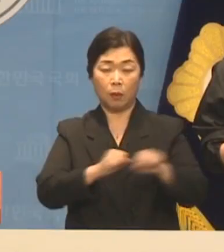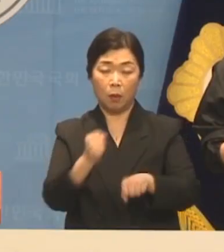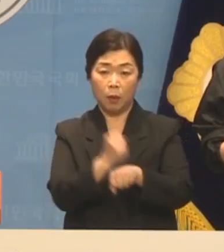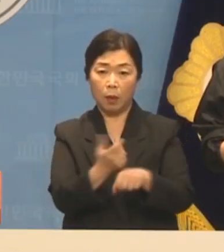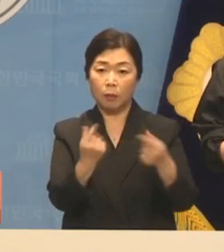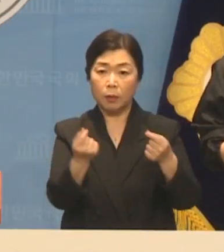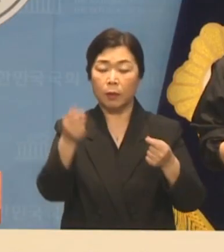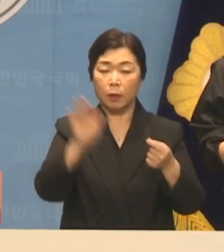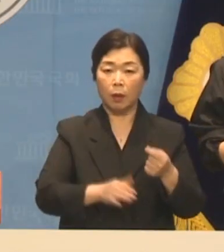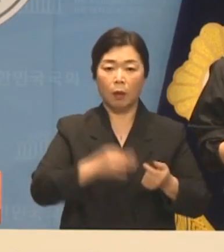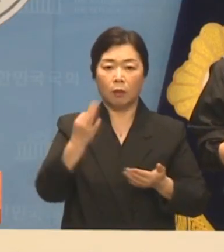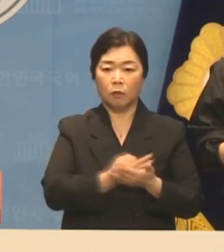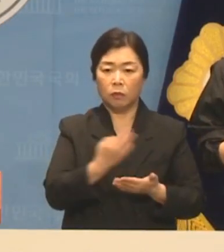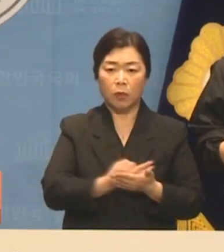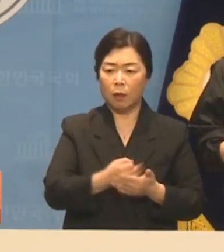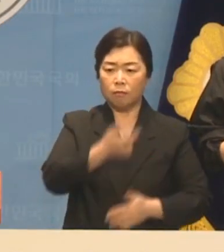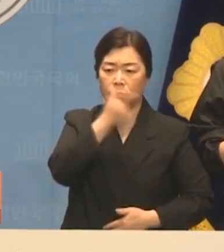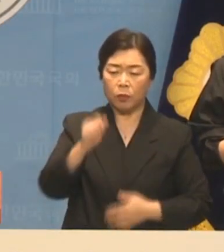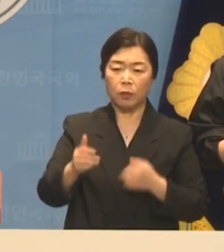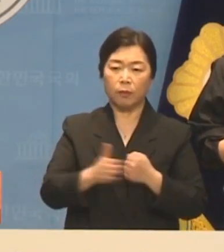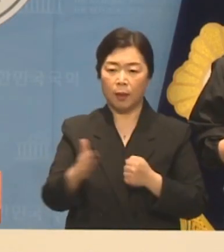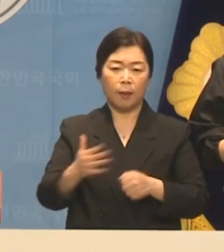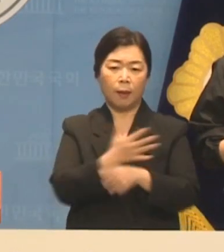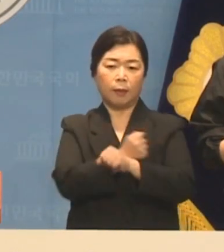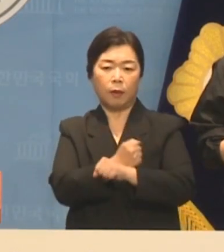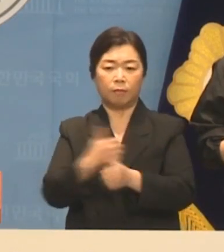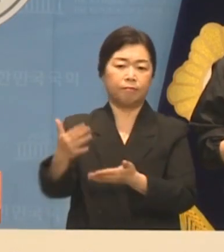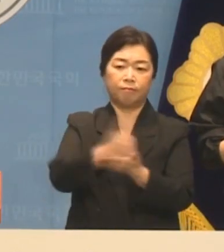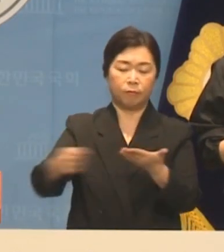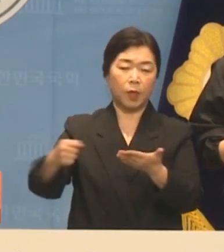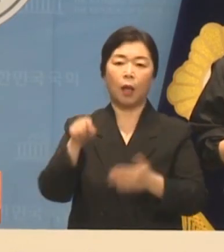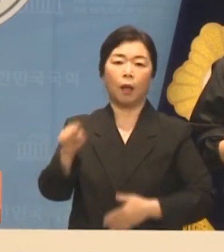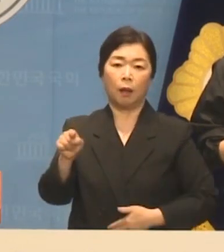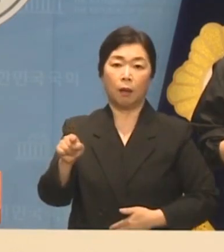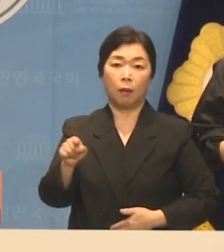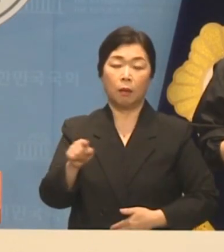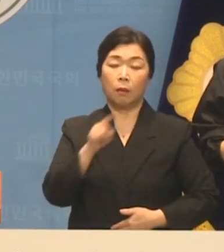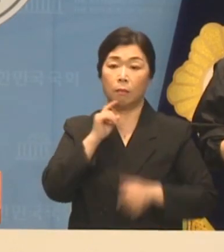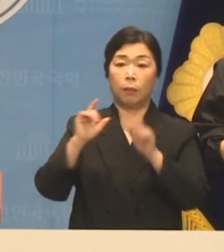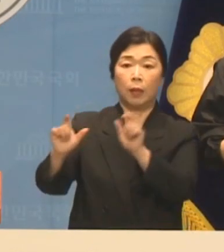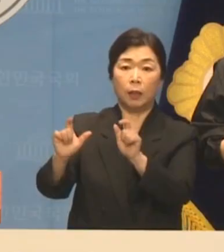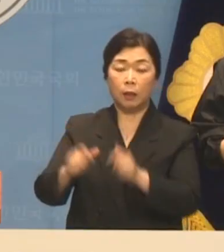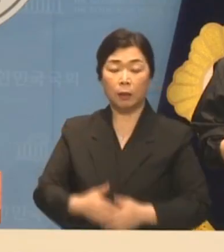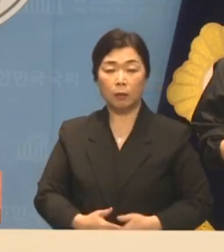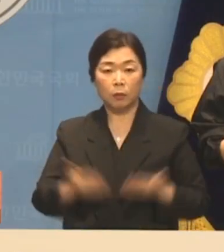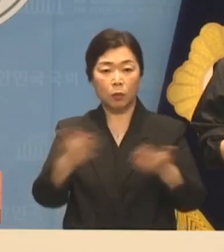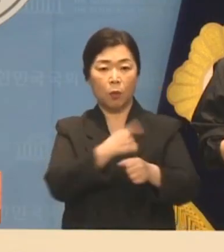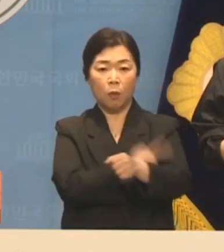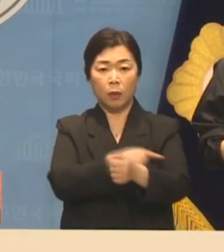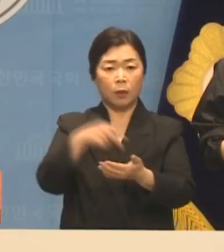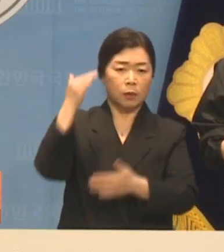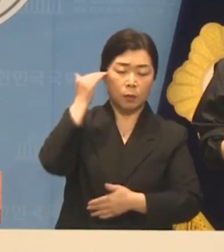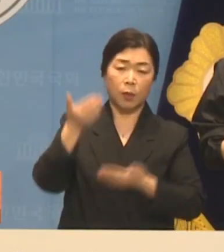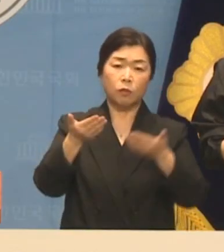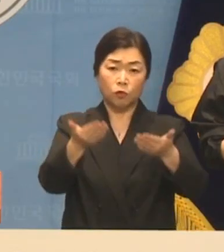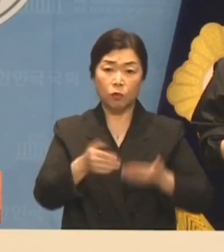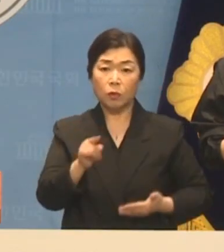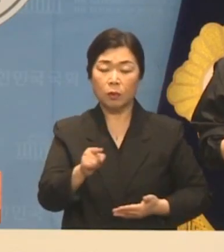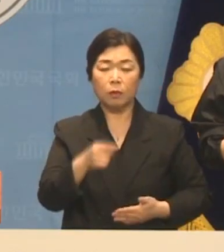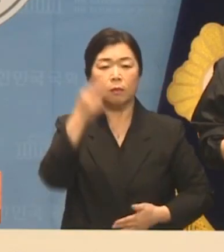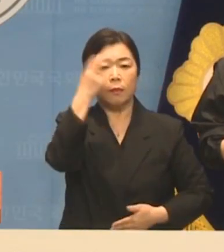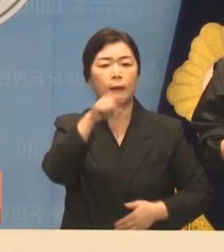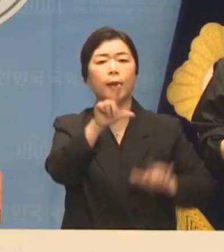했는데 수행률 미달이라며 구역을 해수하겠다고 합니다. 노동 3권을 침해하는 쿠팡의 노무관리